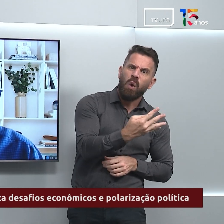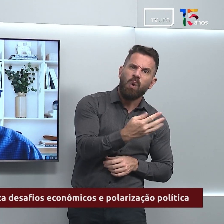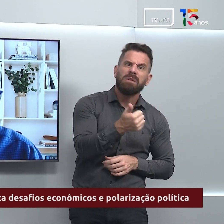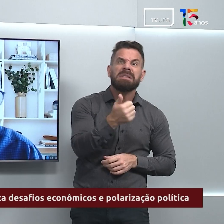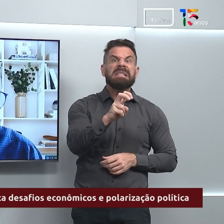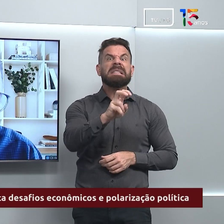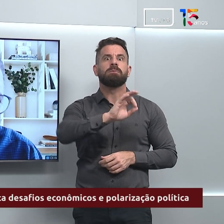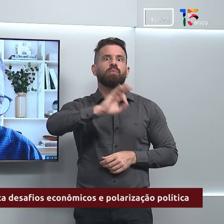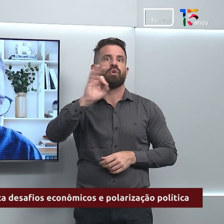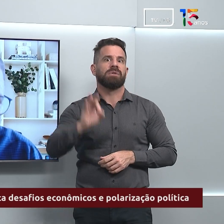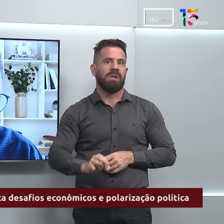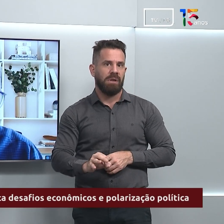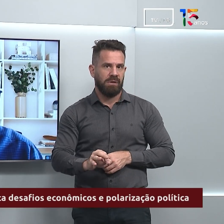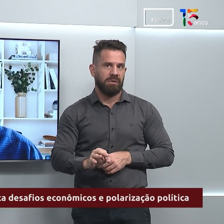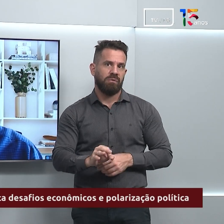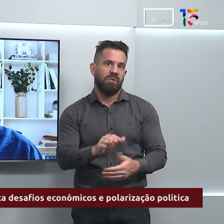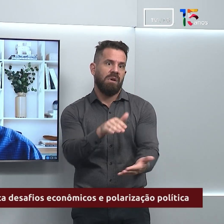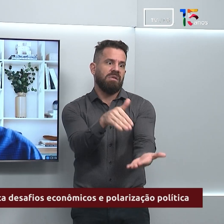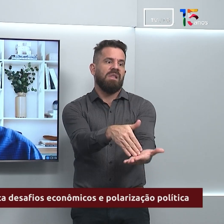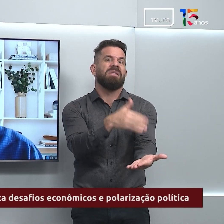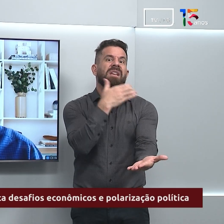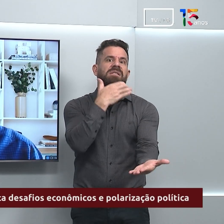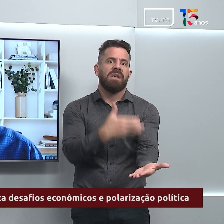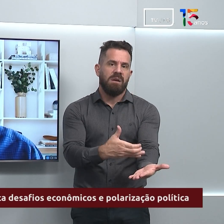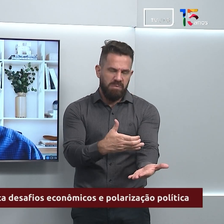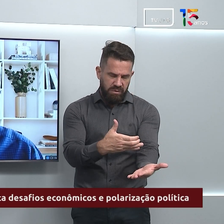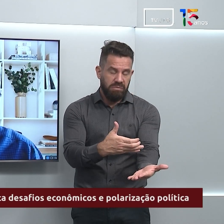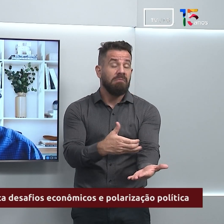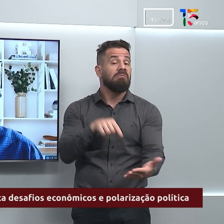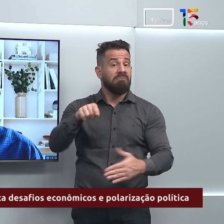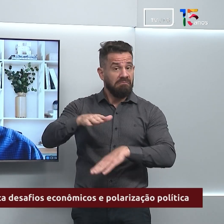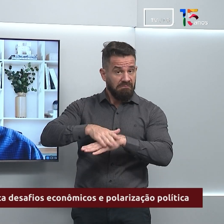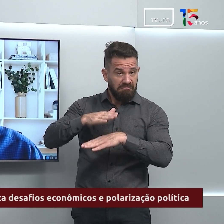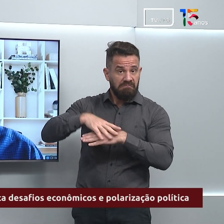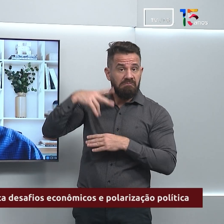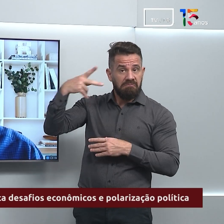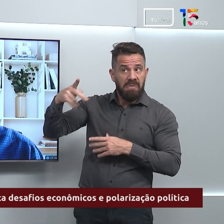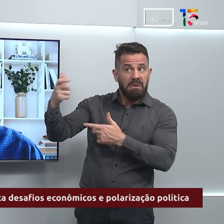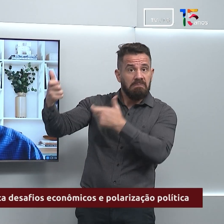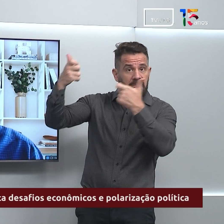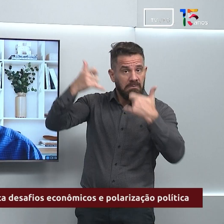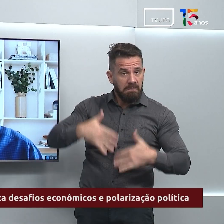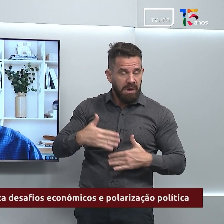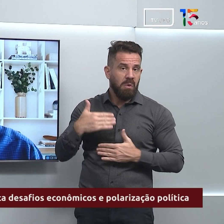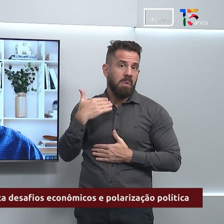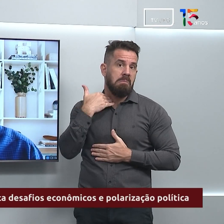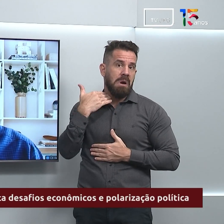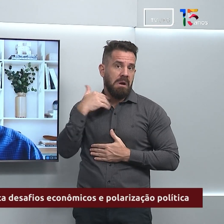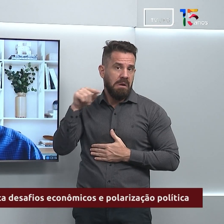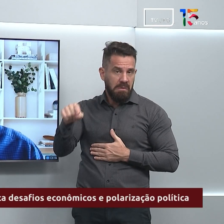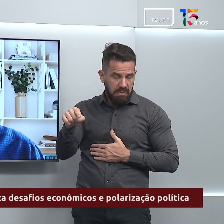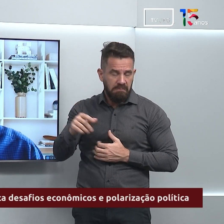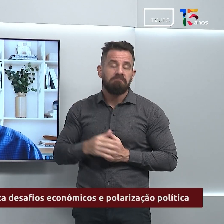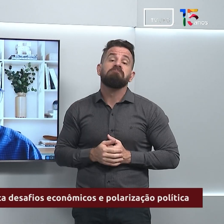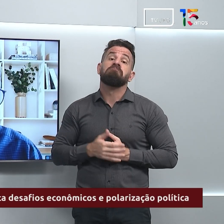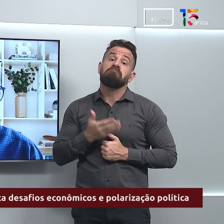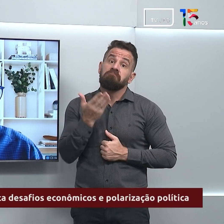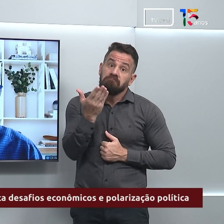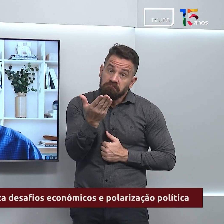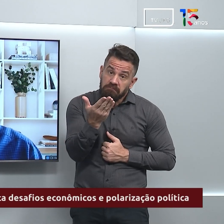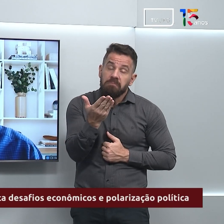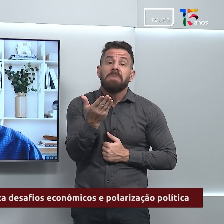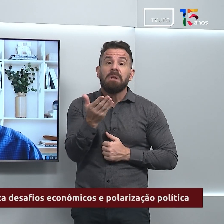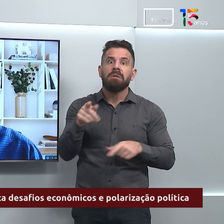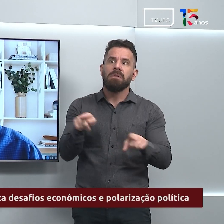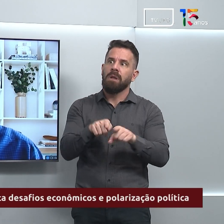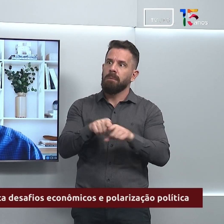taxa de juros até o final desse ano. Essa é a pressão que tem sido feita pelo mercado. Então, isso tem também um